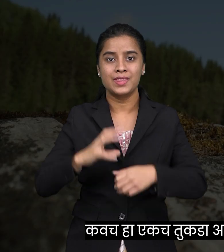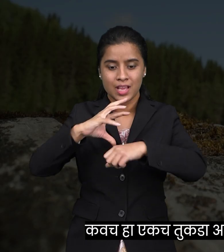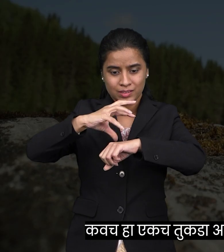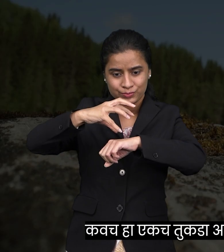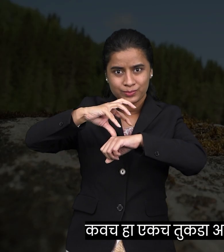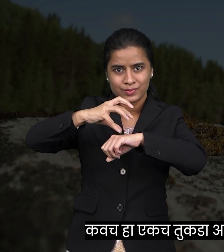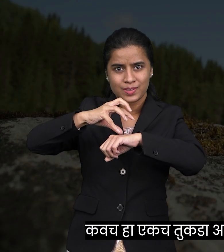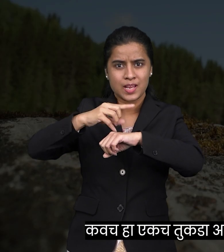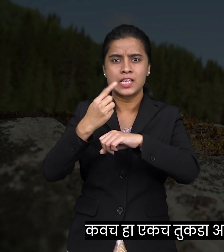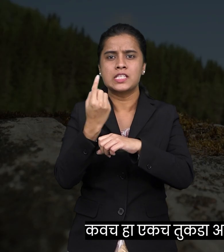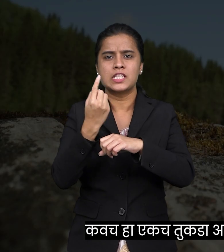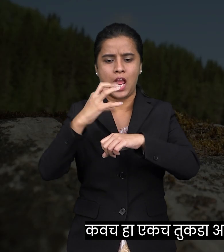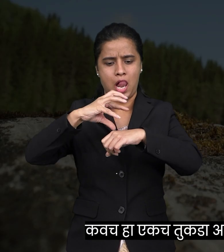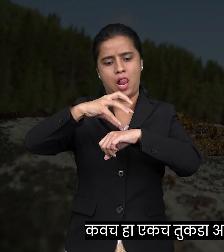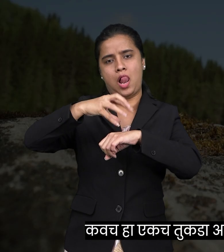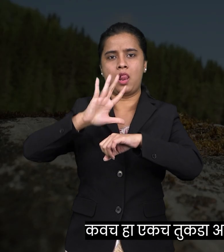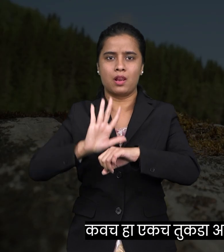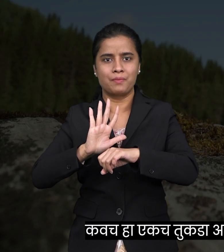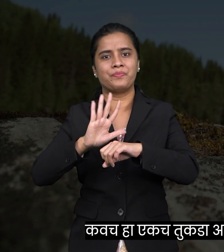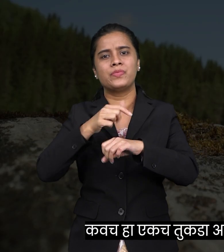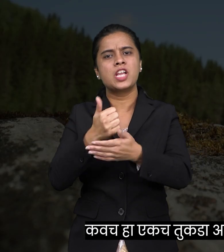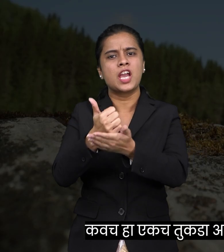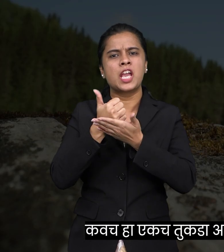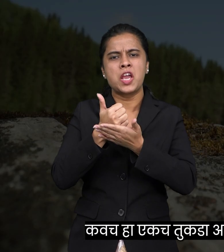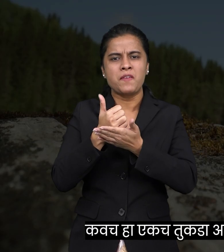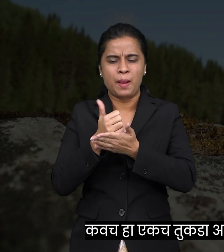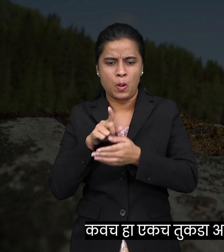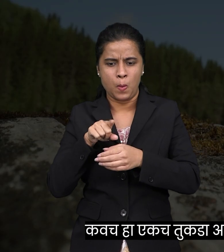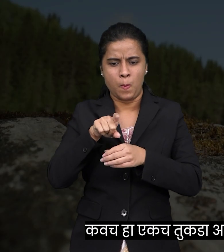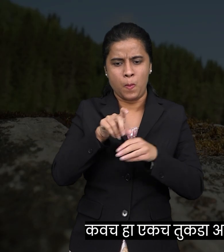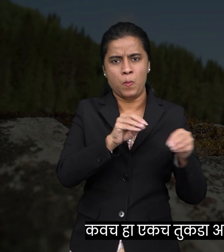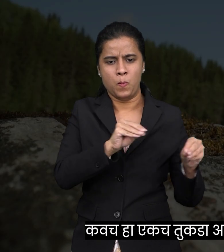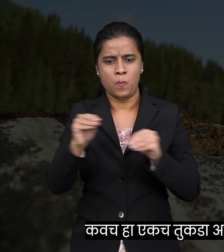कवच हा एकच तुकडा आहे जो त्यांच्या हालचालीत मदत करत नाही.